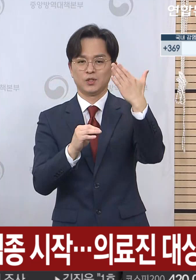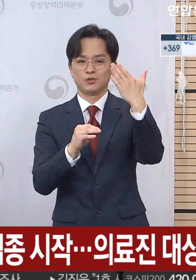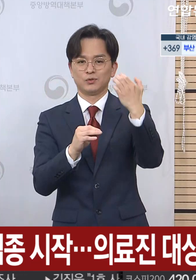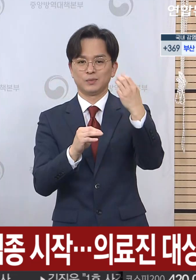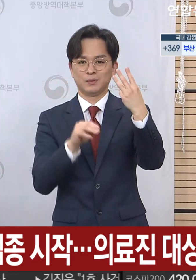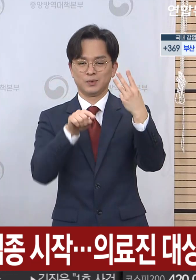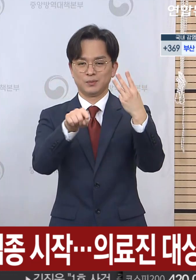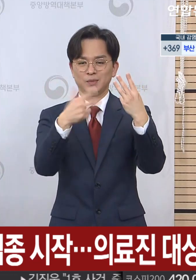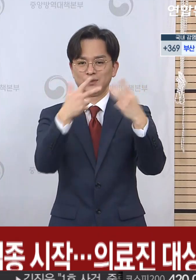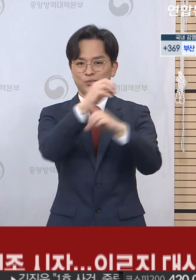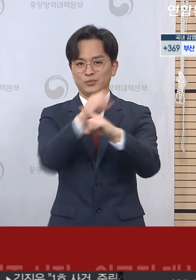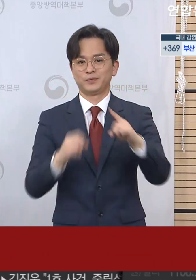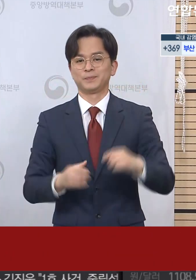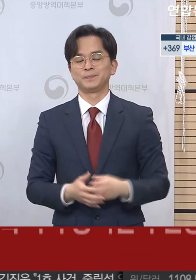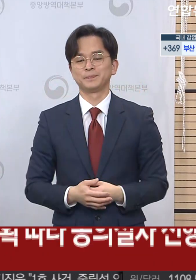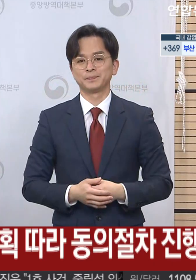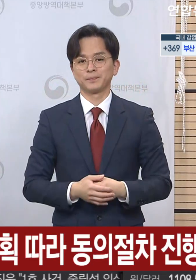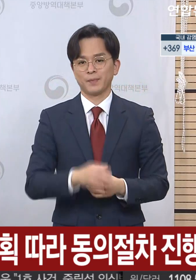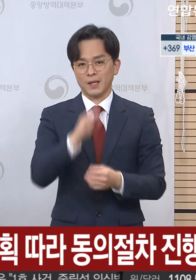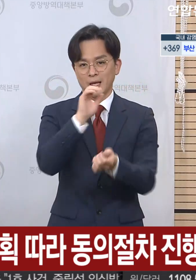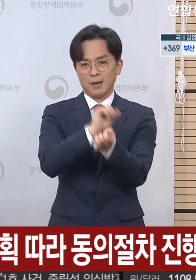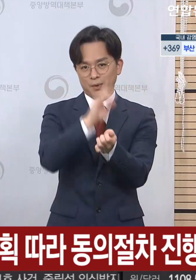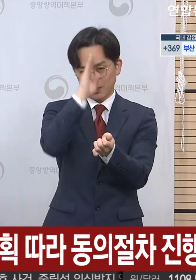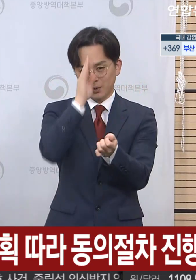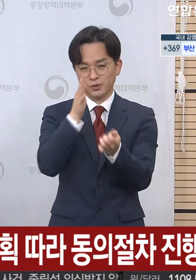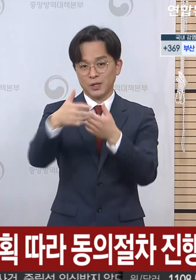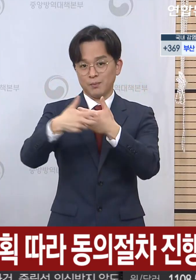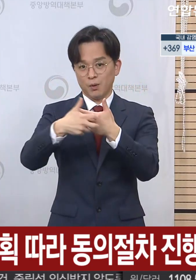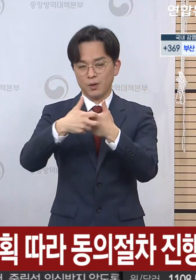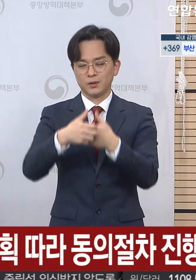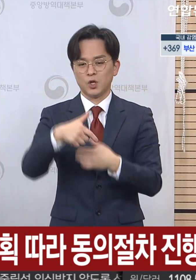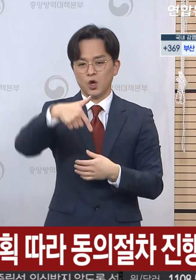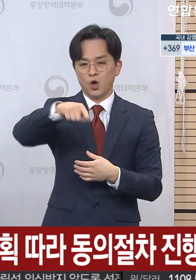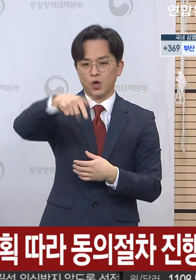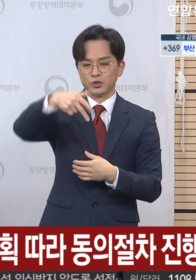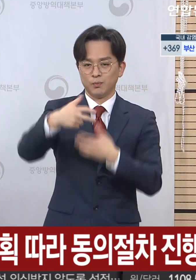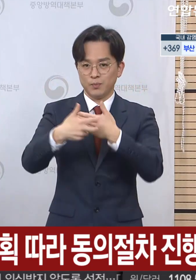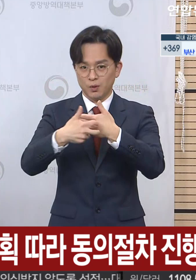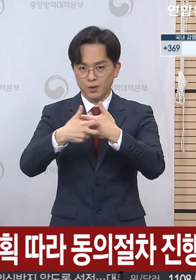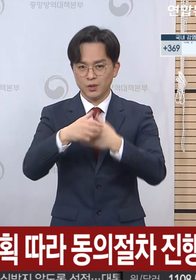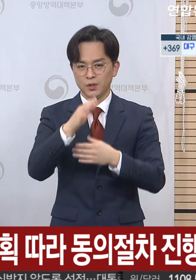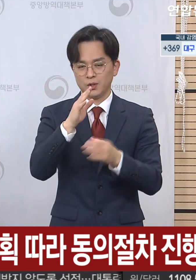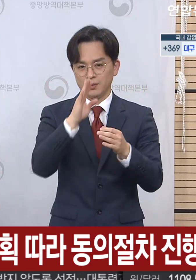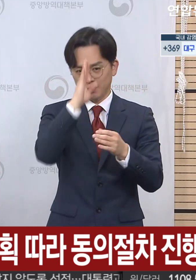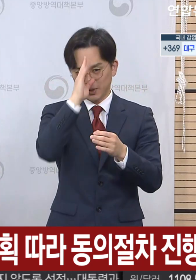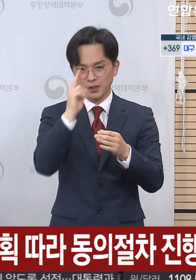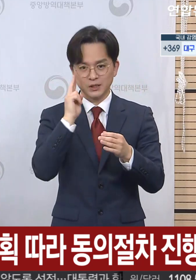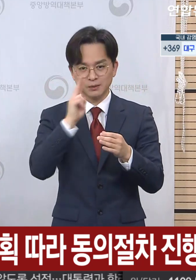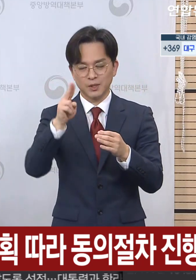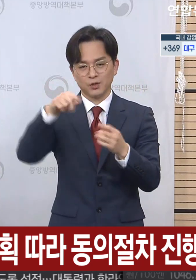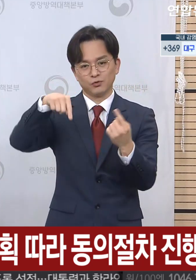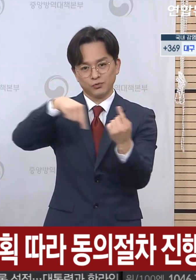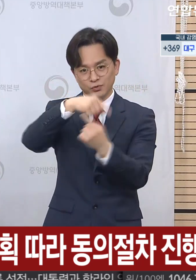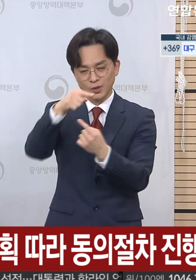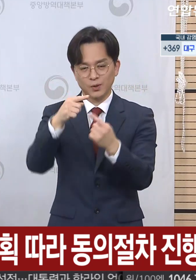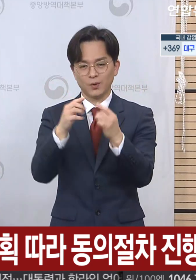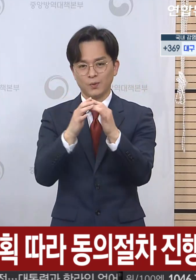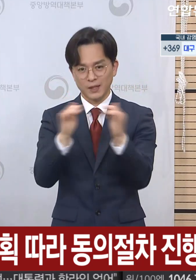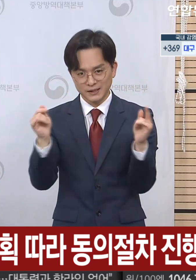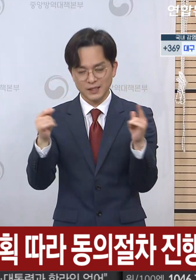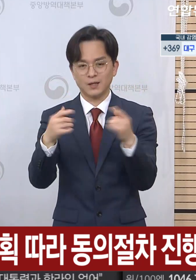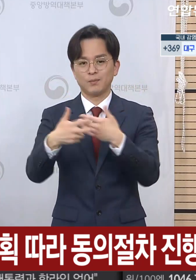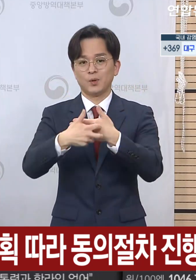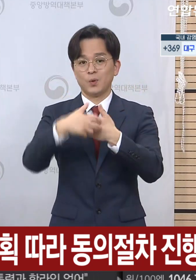93.7%로 나타났습니다. 감염병 전담병원과 거점 전담병원, 중증환자 치료병상 운영병원 등 코로나19